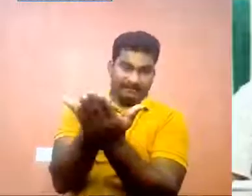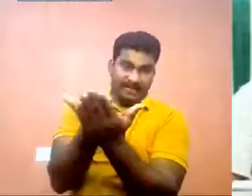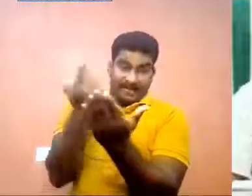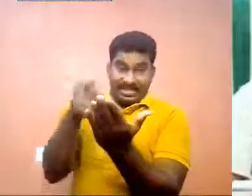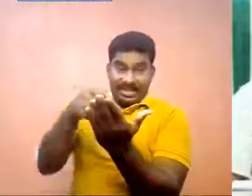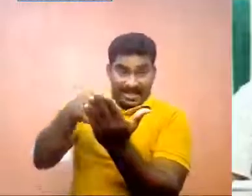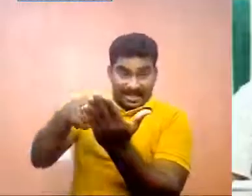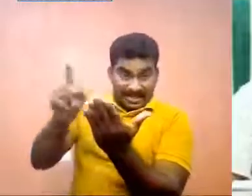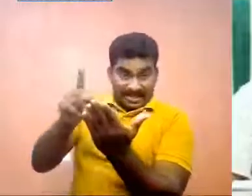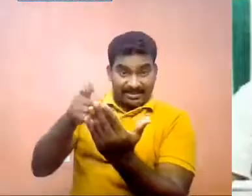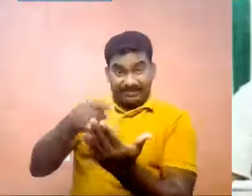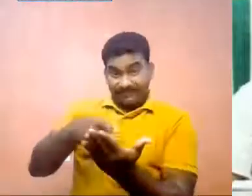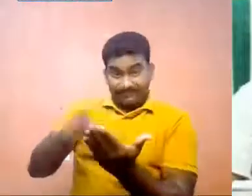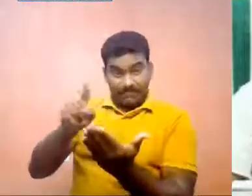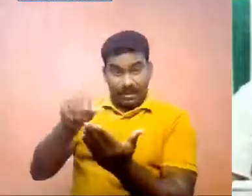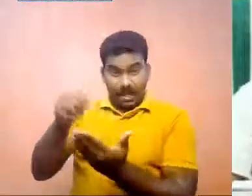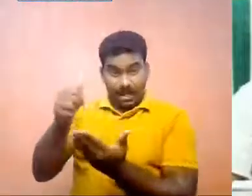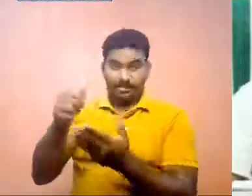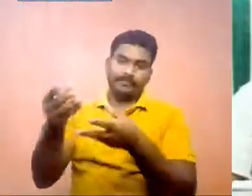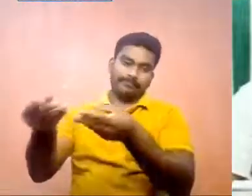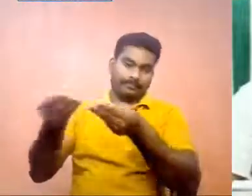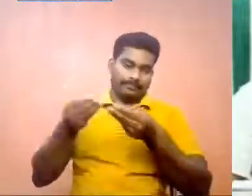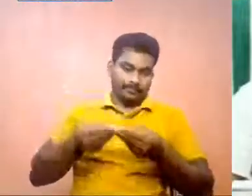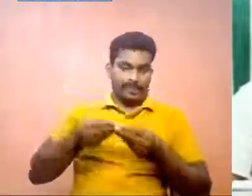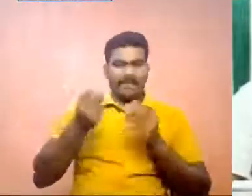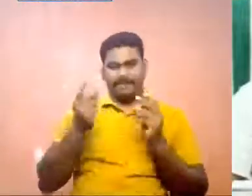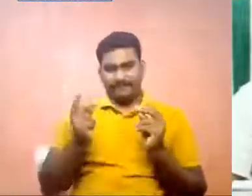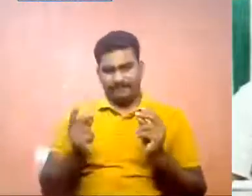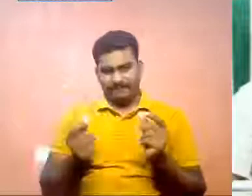അതുമായി ബന്ധപ്പെട്ട നടപടികൾ ആരംഭിക്കണമെന്ന് കണ്ടിട്ടുണ്ട്.